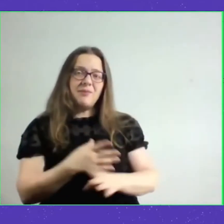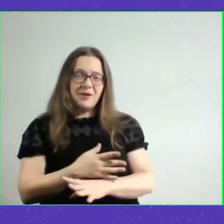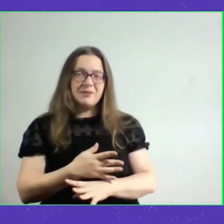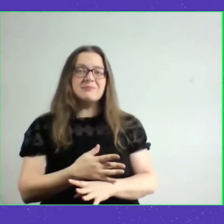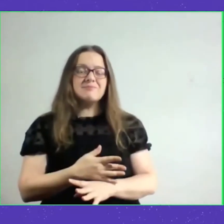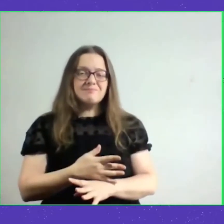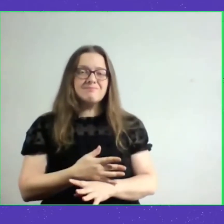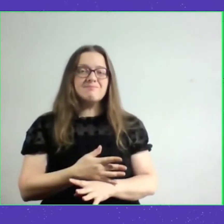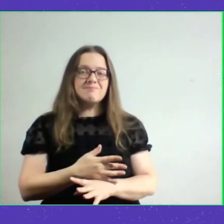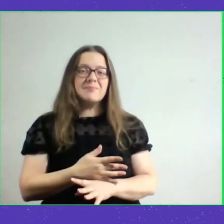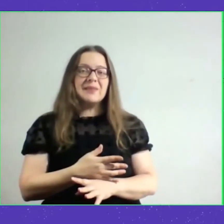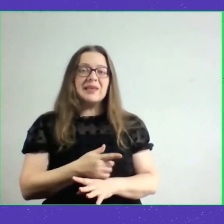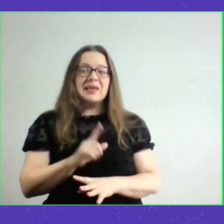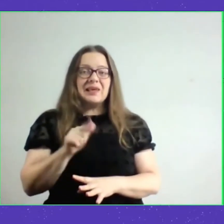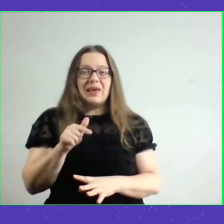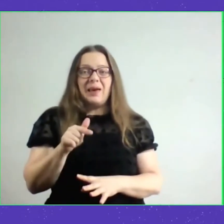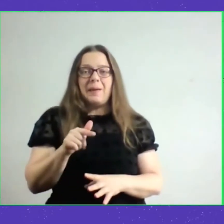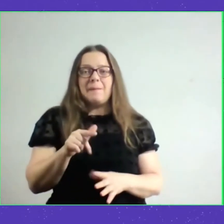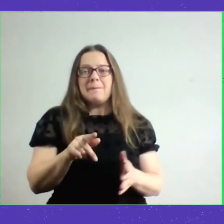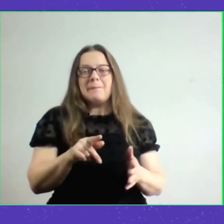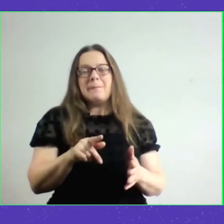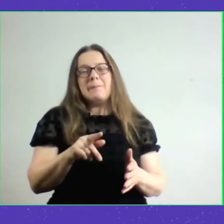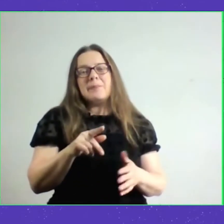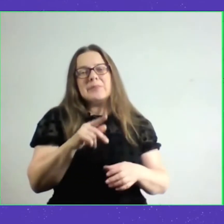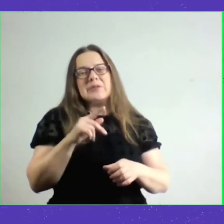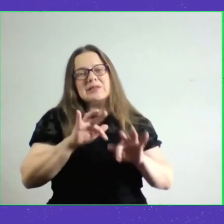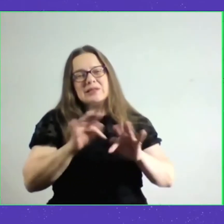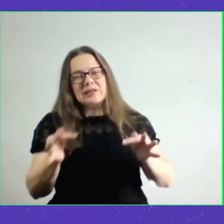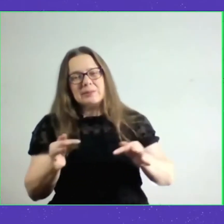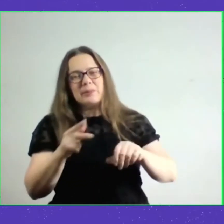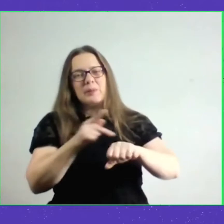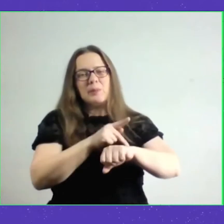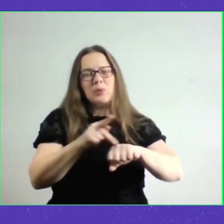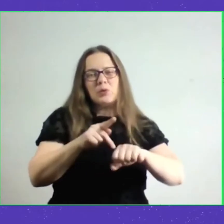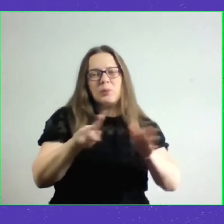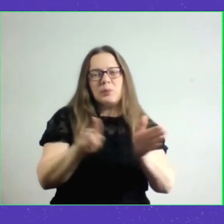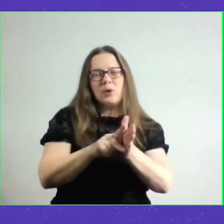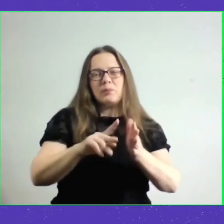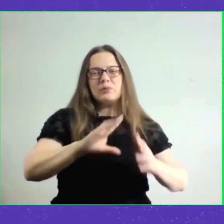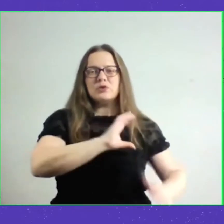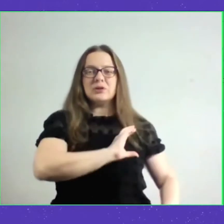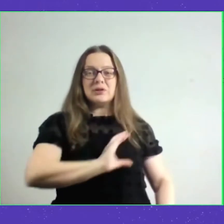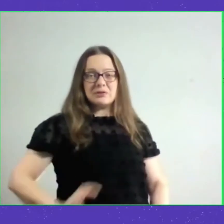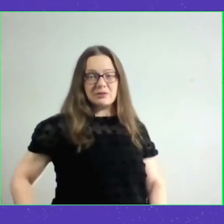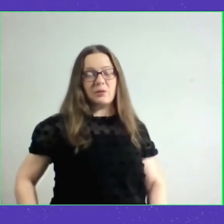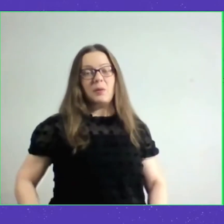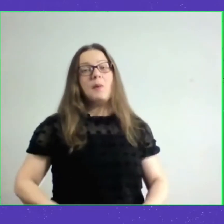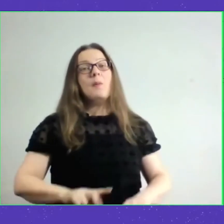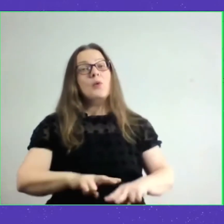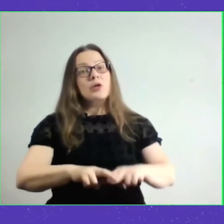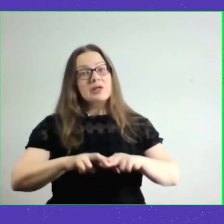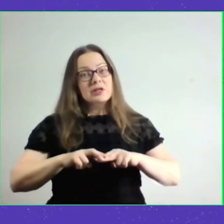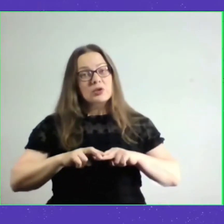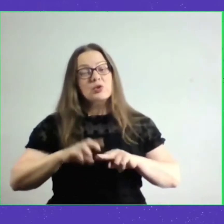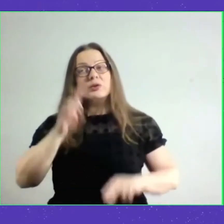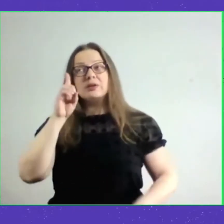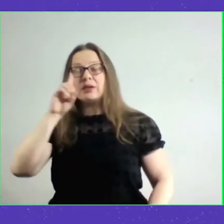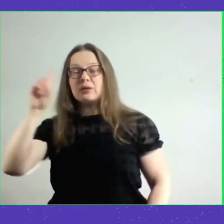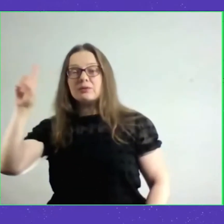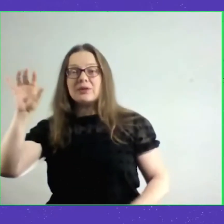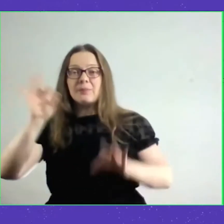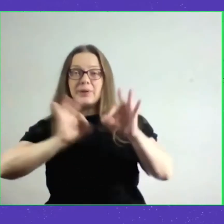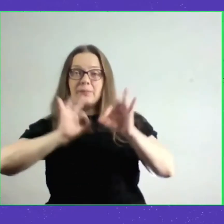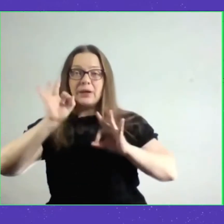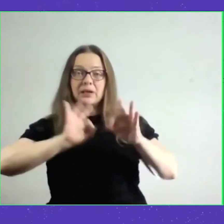Você recebeu luz aqui? O Senhor está nos preparando como uma virgem pura. Por isso que nós estamos falando essa palavra para